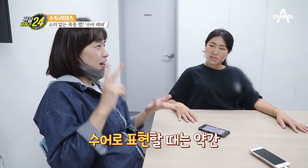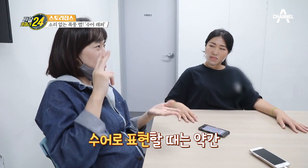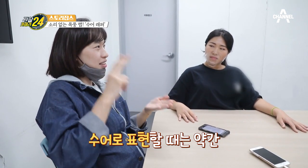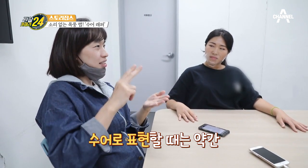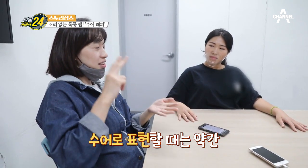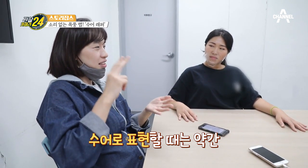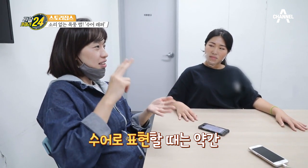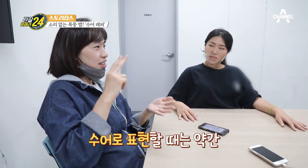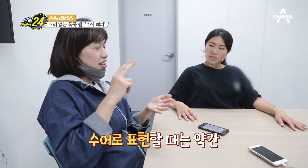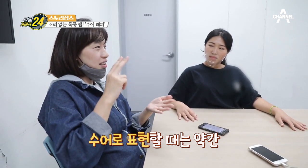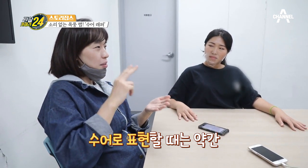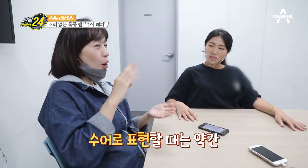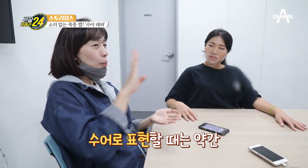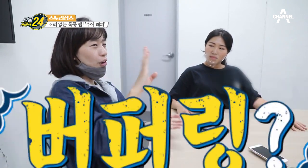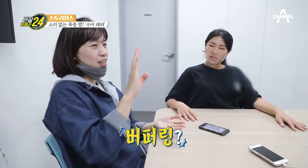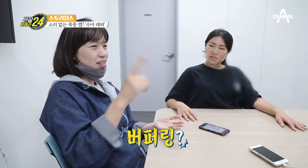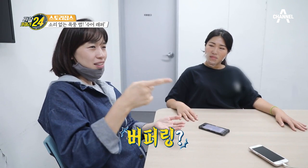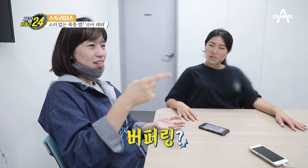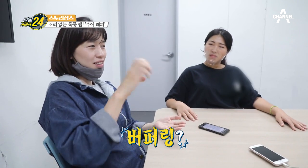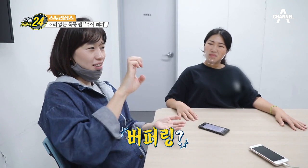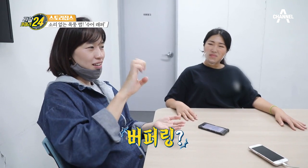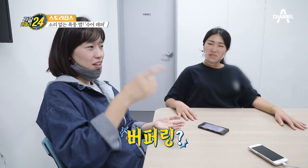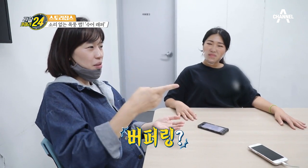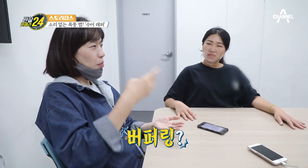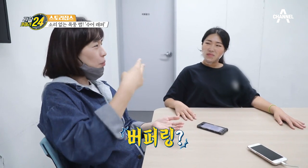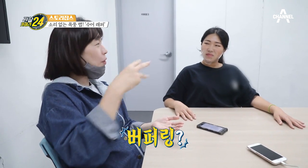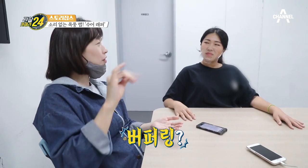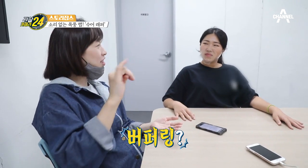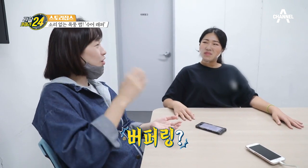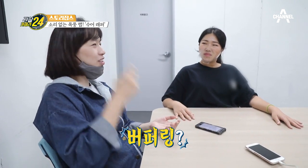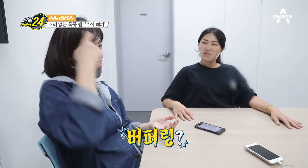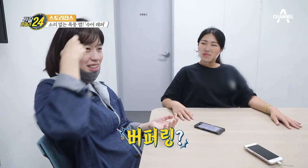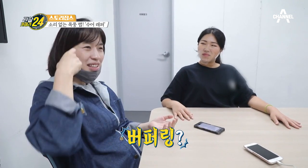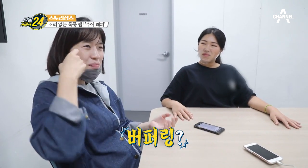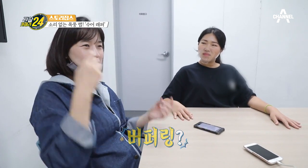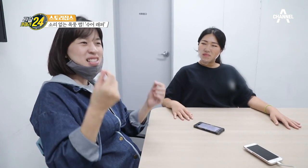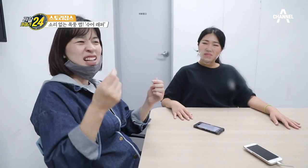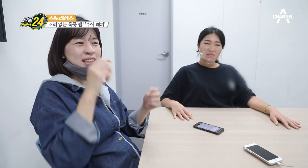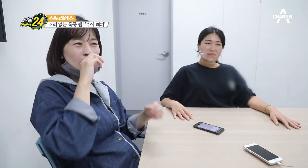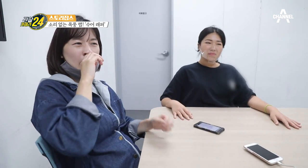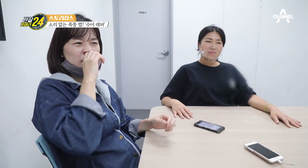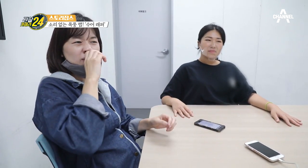약간 버퍼링. 버퍼링 걸린 느낌 비슷하니까.